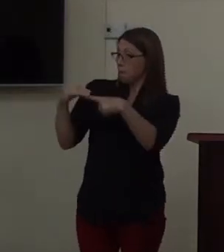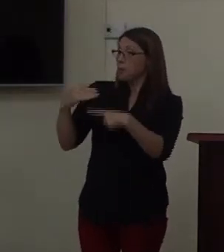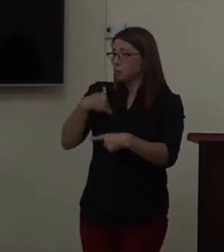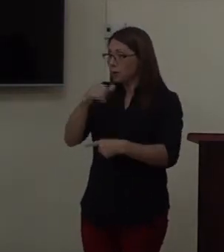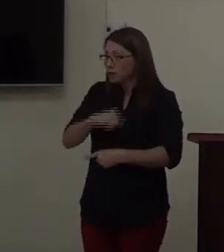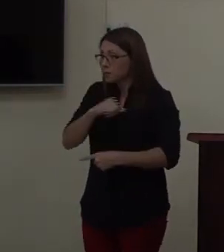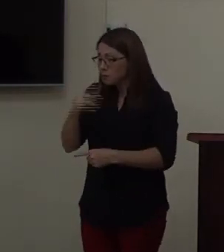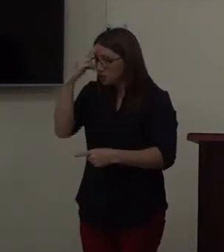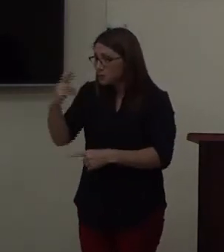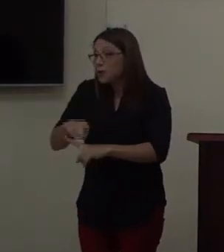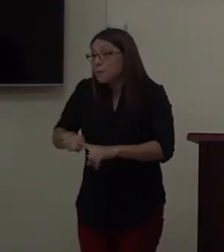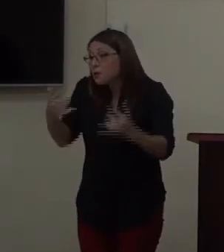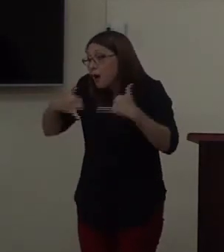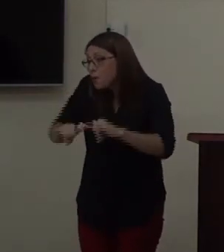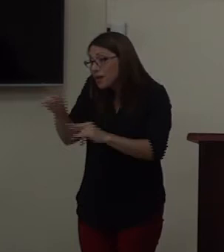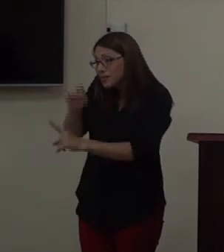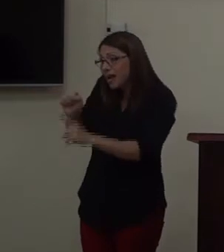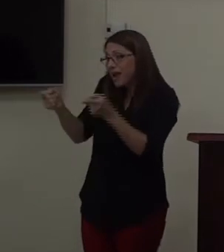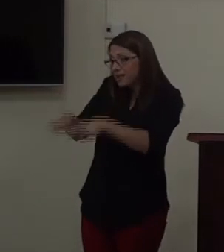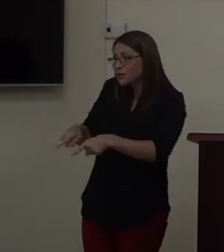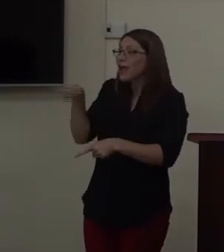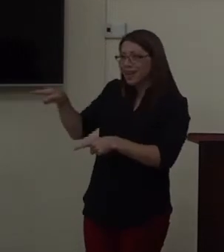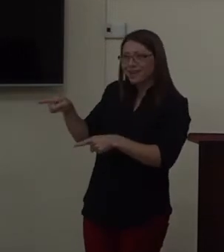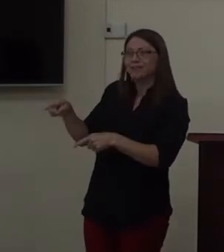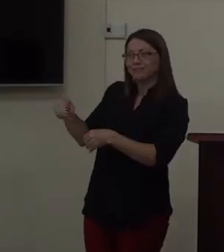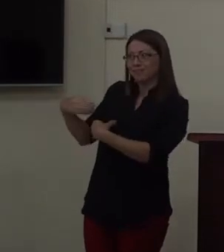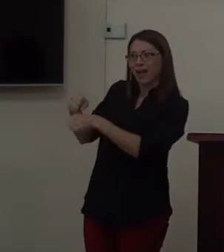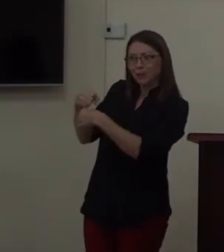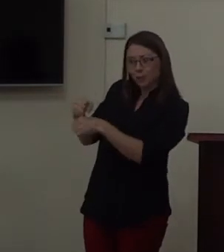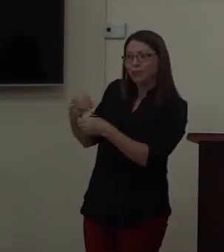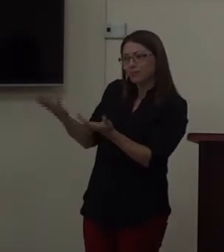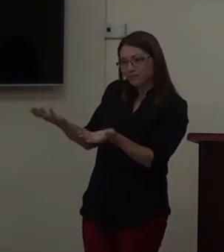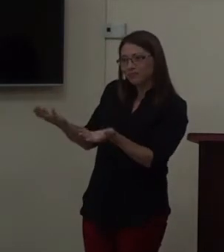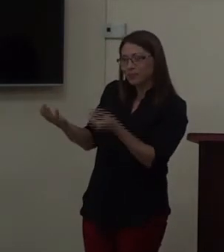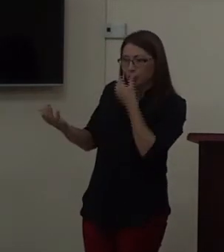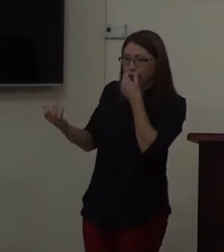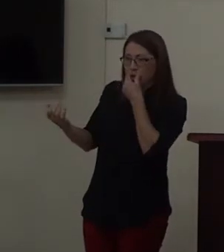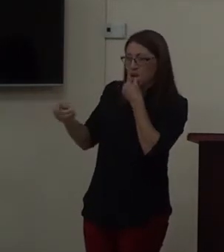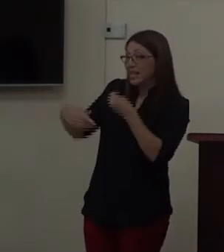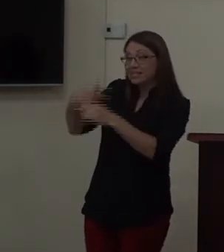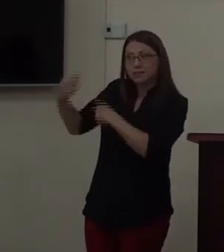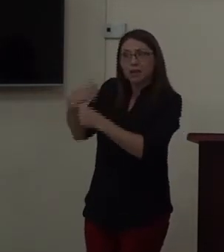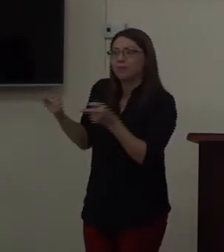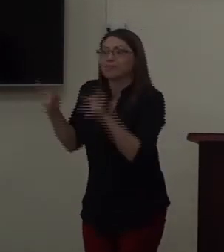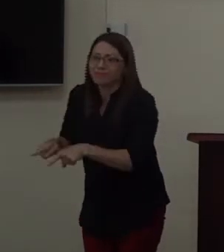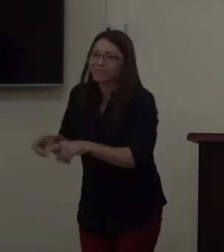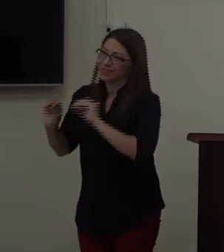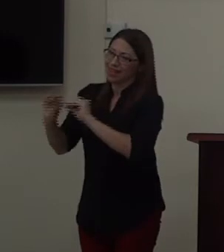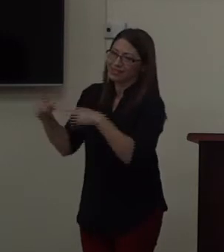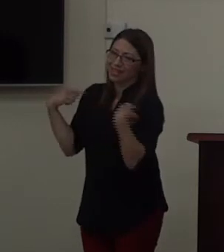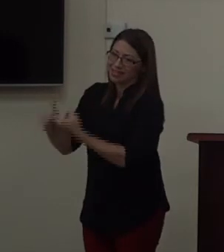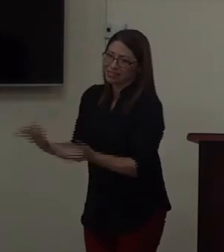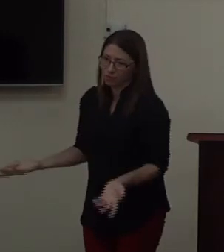muy respetuosa, pero aún en ese caso, ¿verdad? Actuó, lamentablemente, la castellanización. ¿De qué